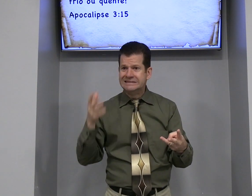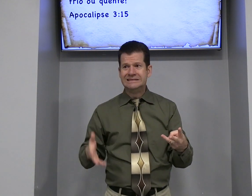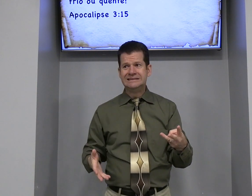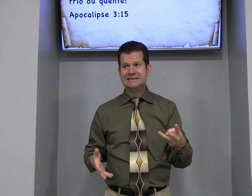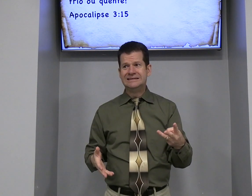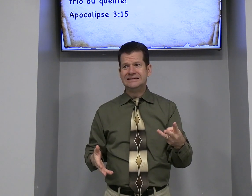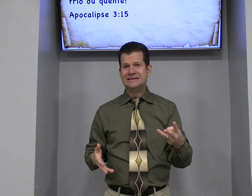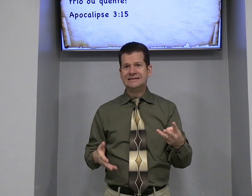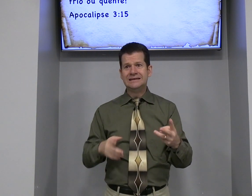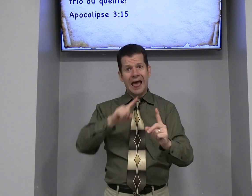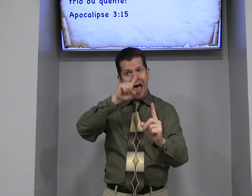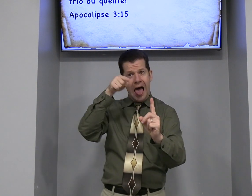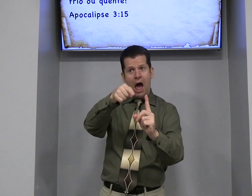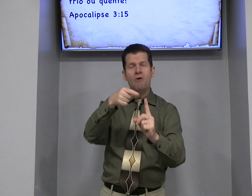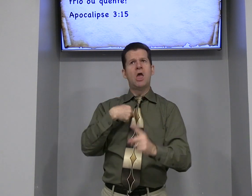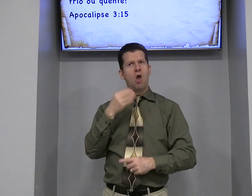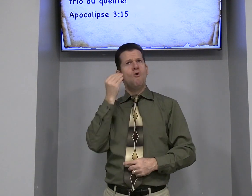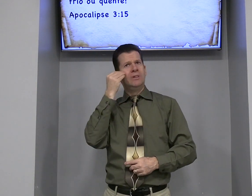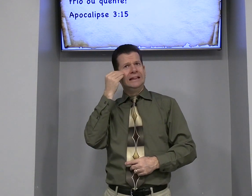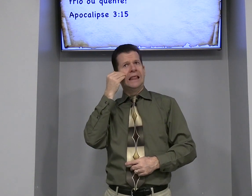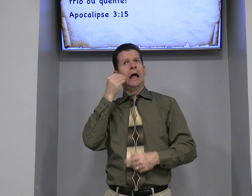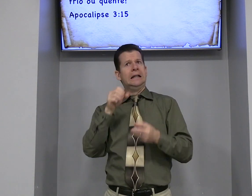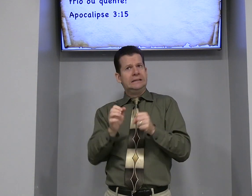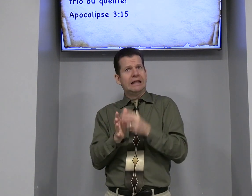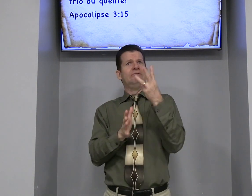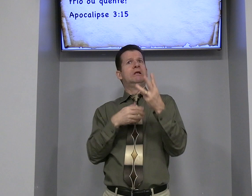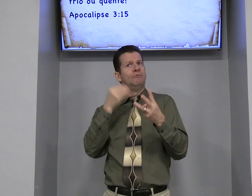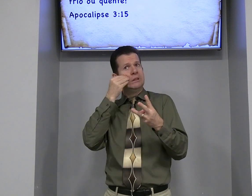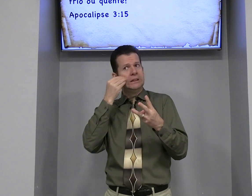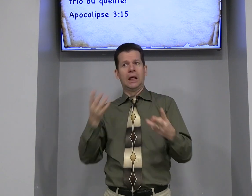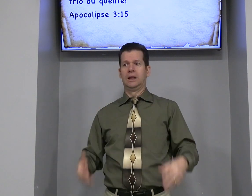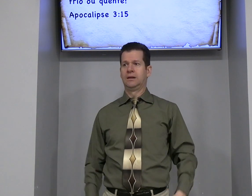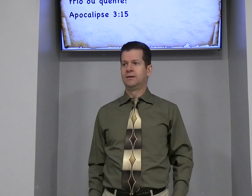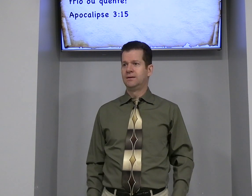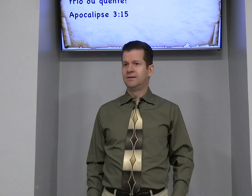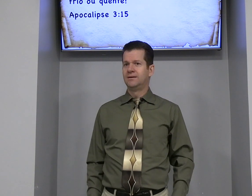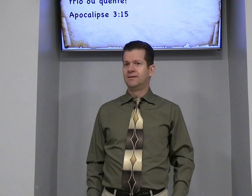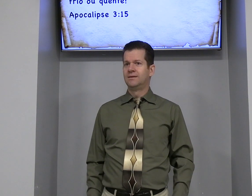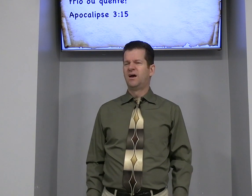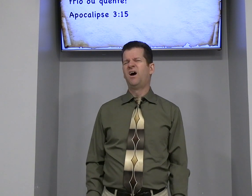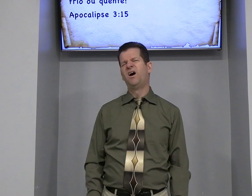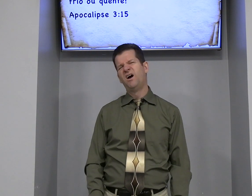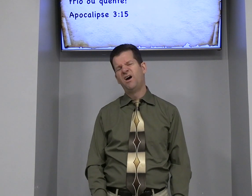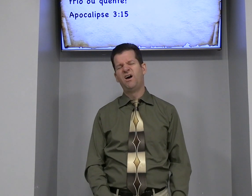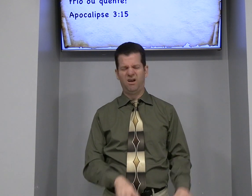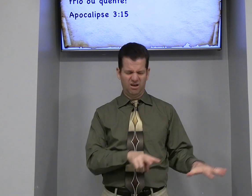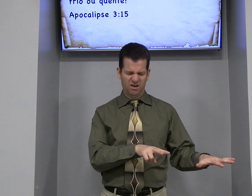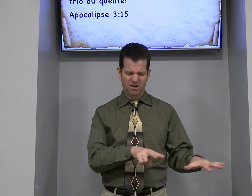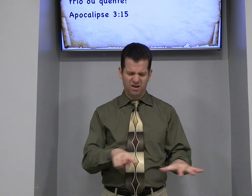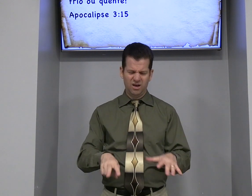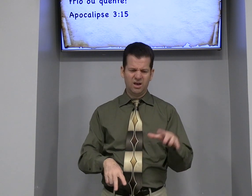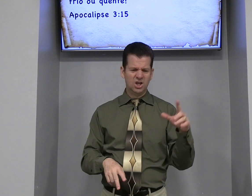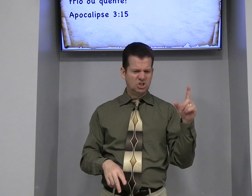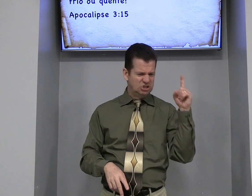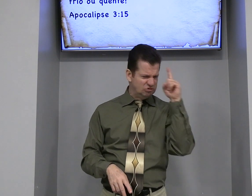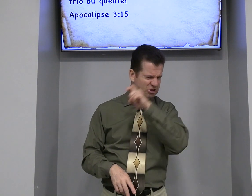quarta-feira. O alvo é frequentar a igreja três vezes na semana.